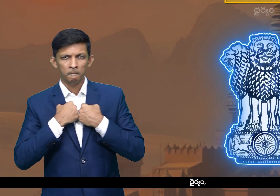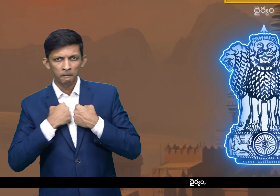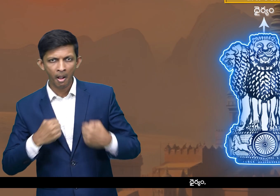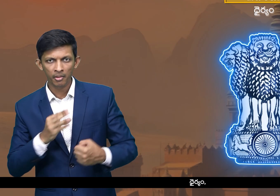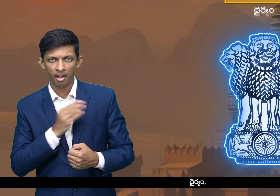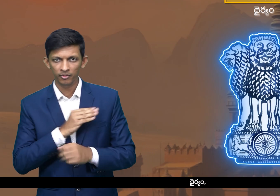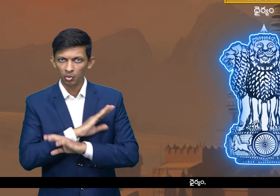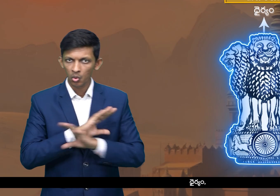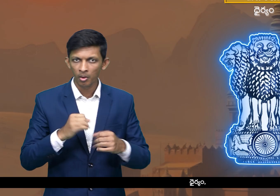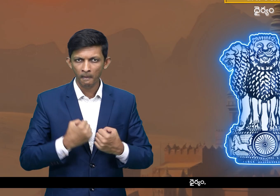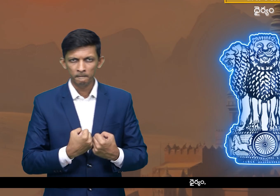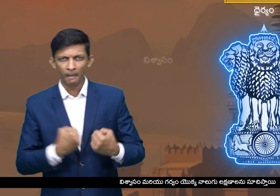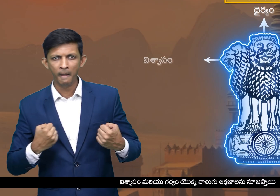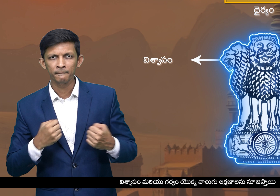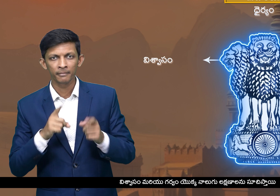ధైర్యం,